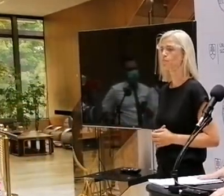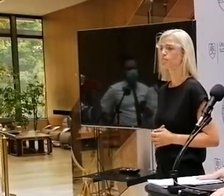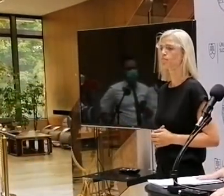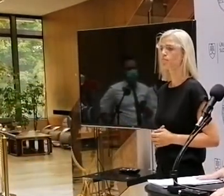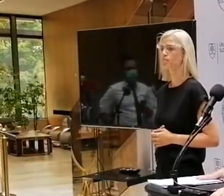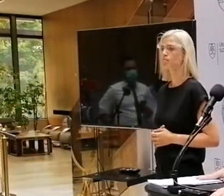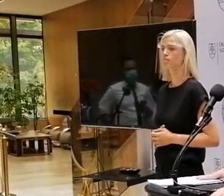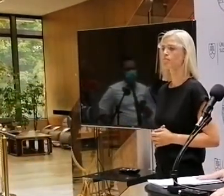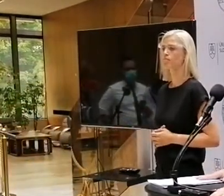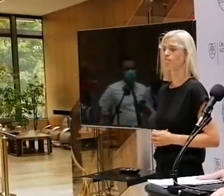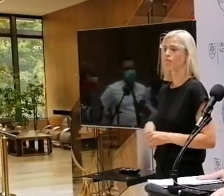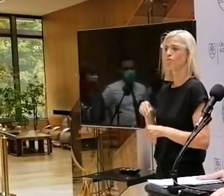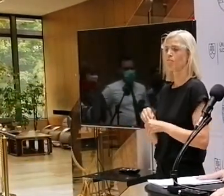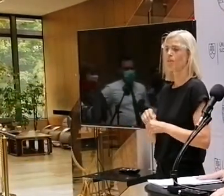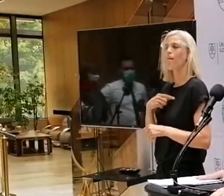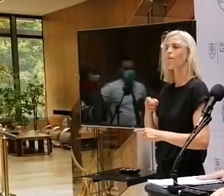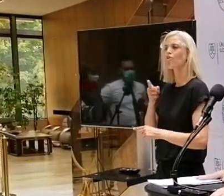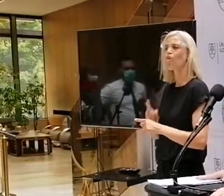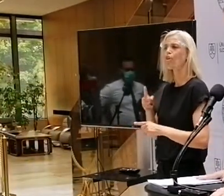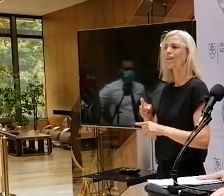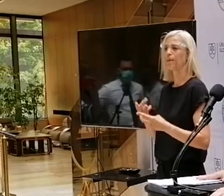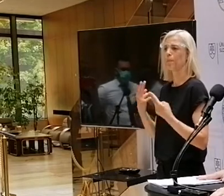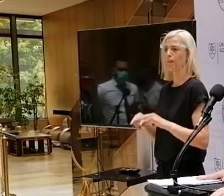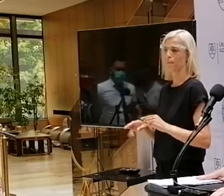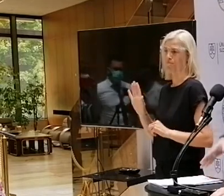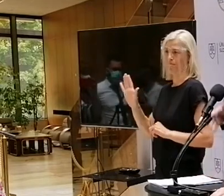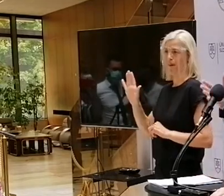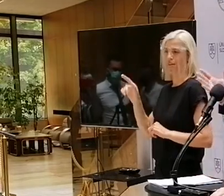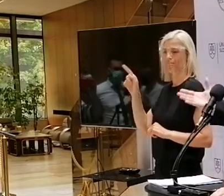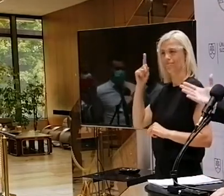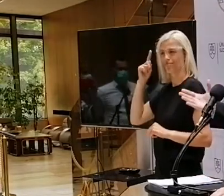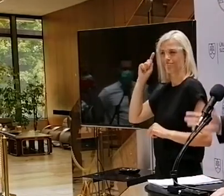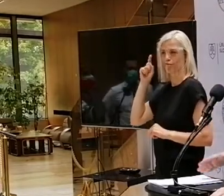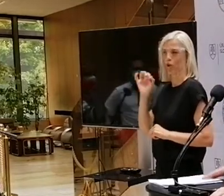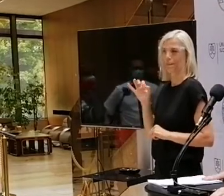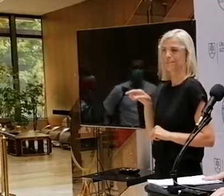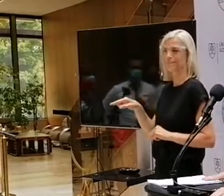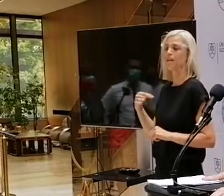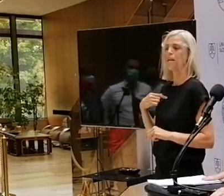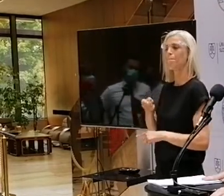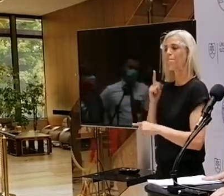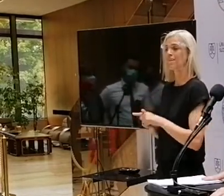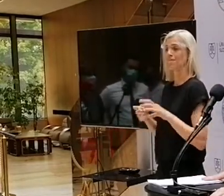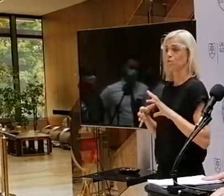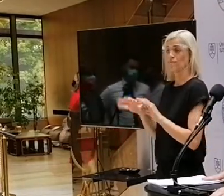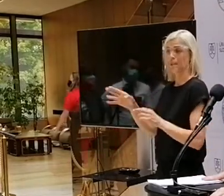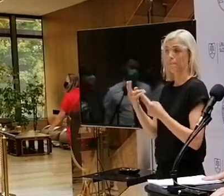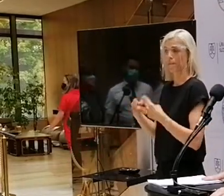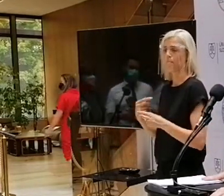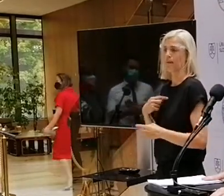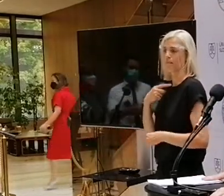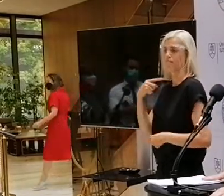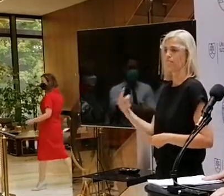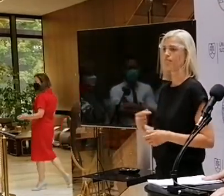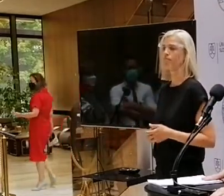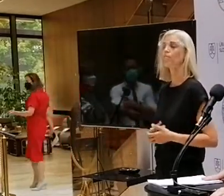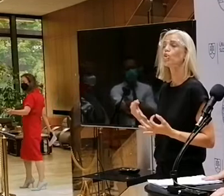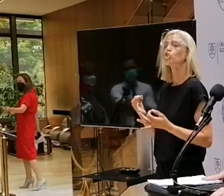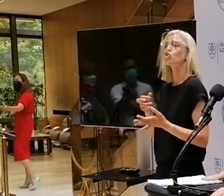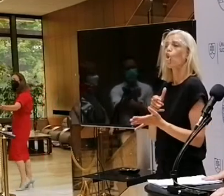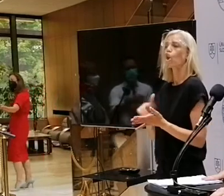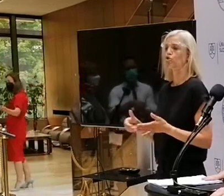ak dobre vnímam ten konkrétny prípad, ktorý asi máte na mysli, čiže vyjadrím sa k tomu prípadu, tam išlo o to, že